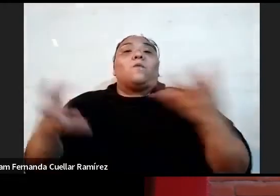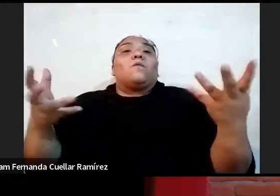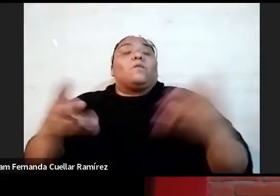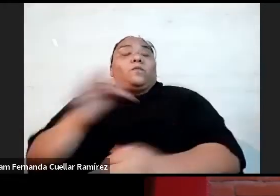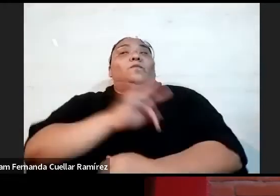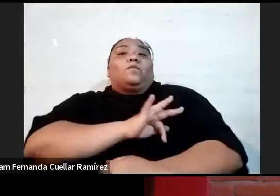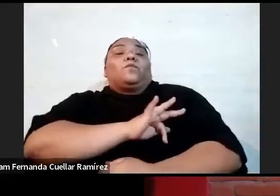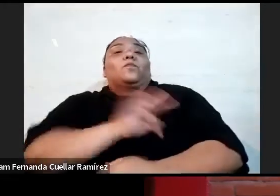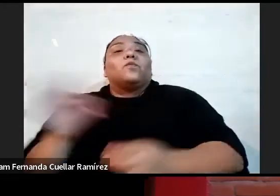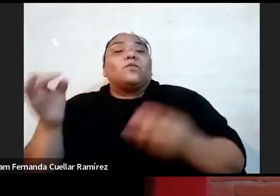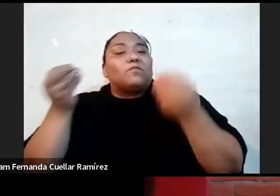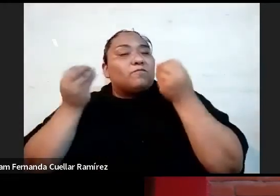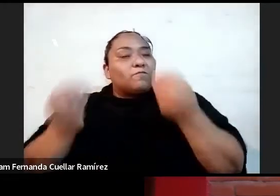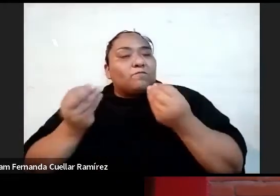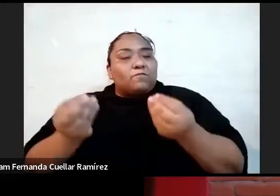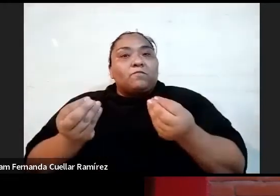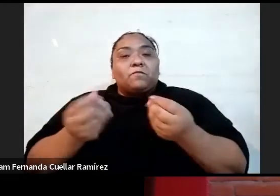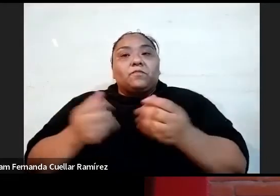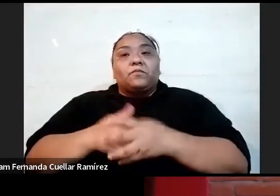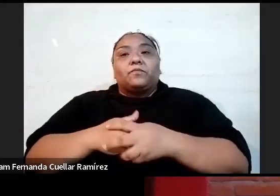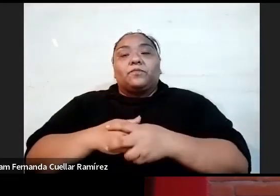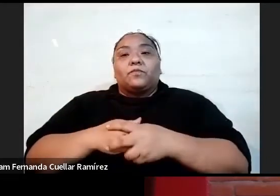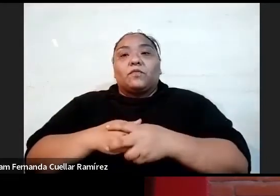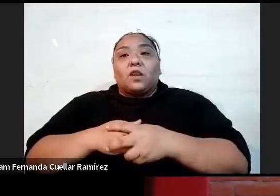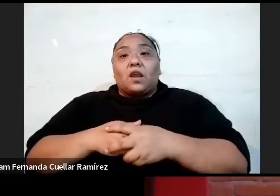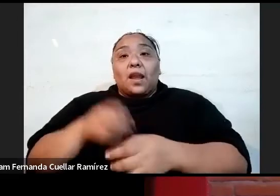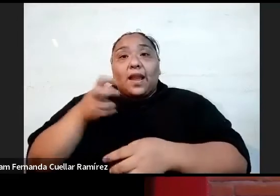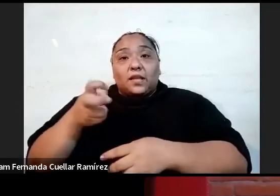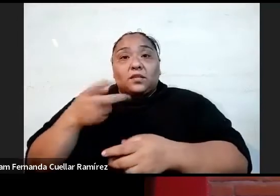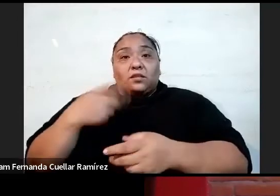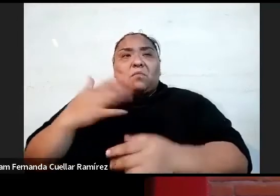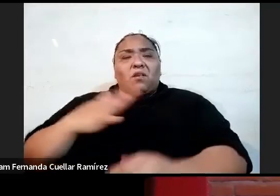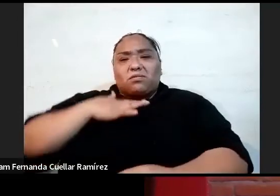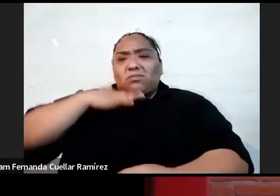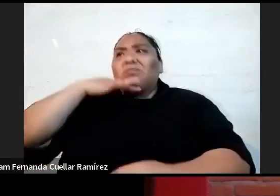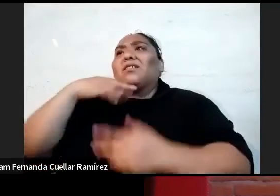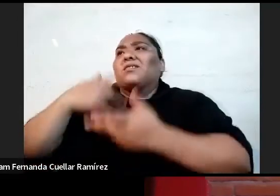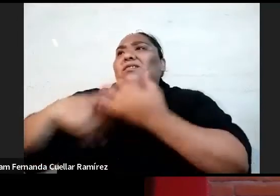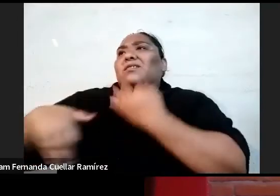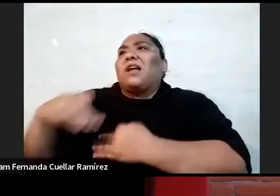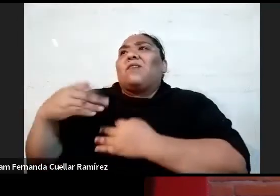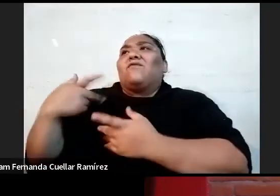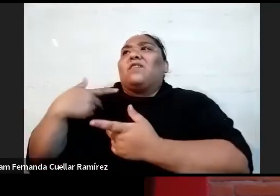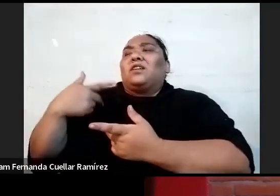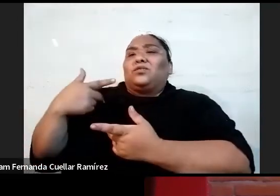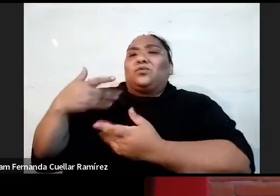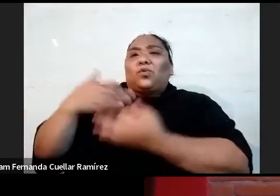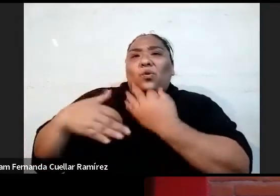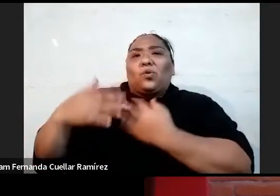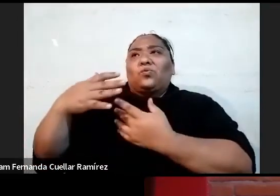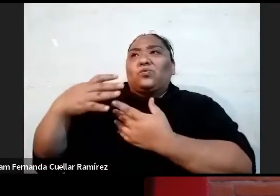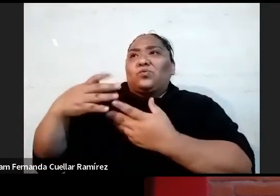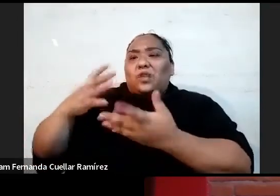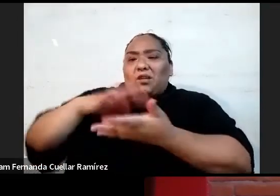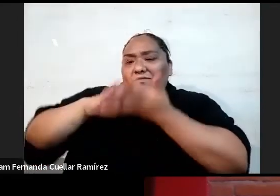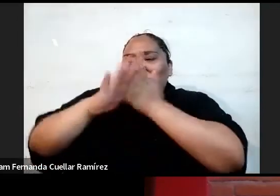cuestión de resignificarnos, de transformarnos, de querer ser,